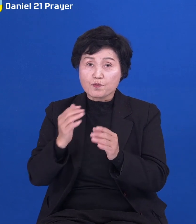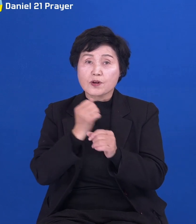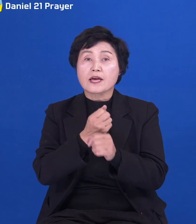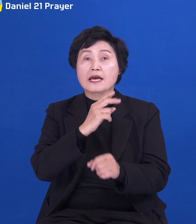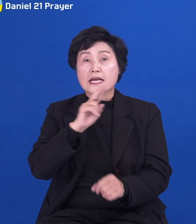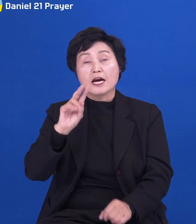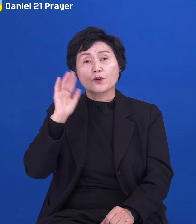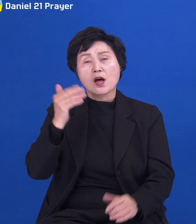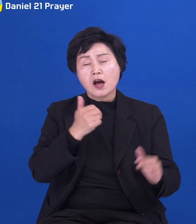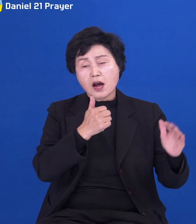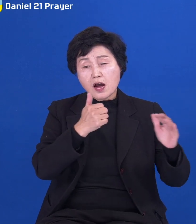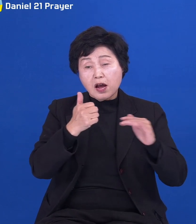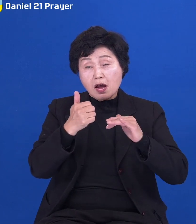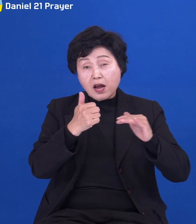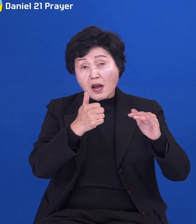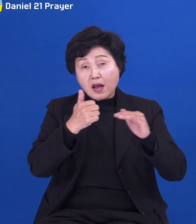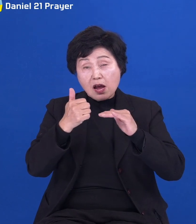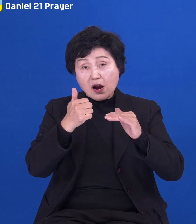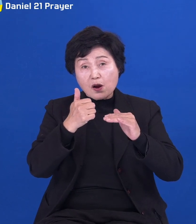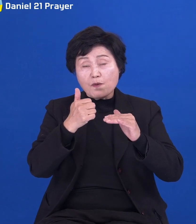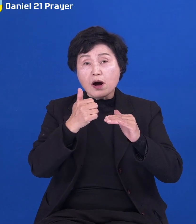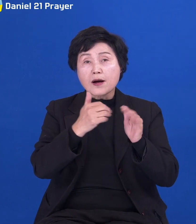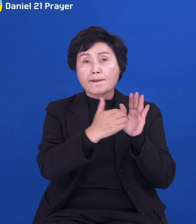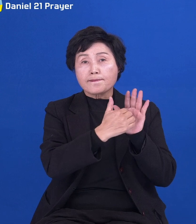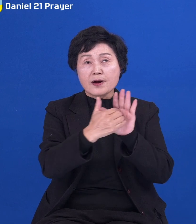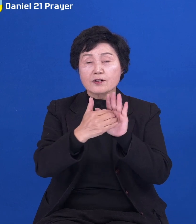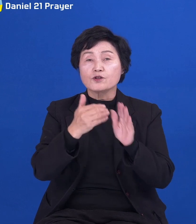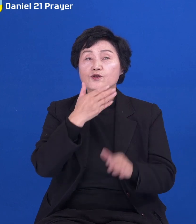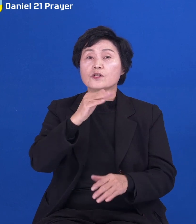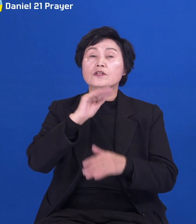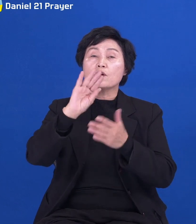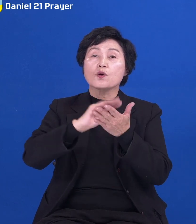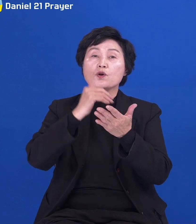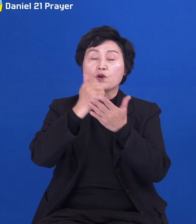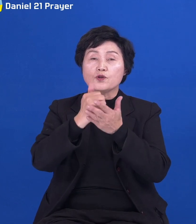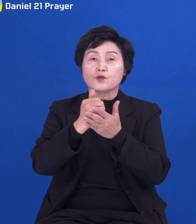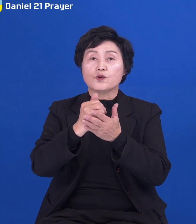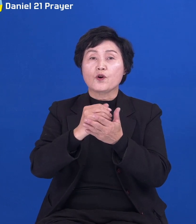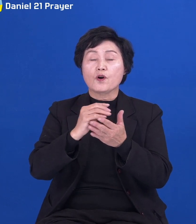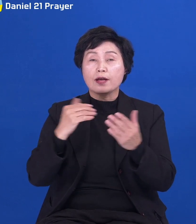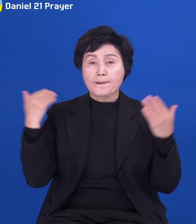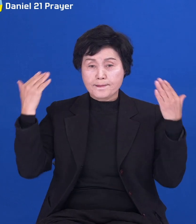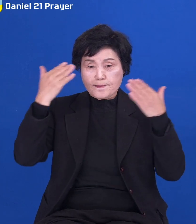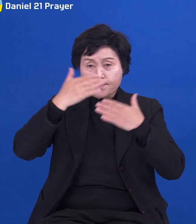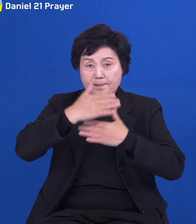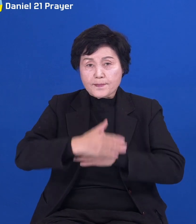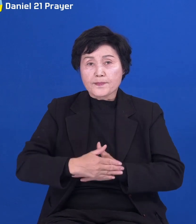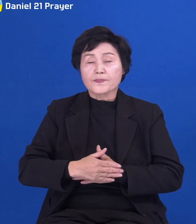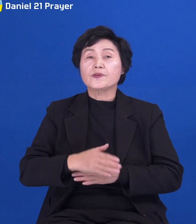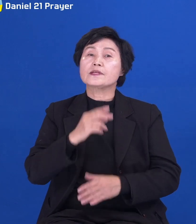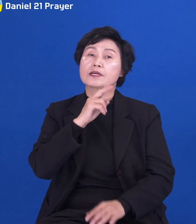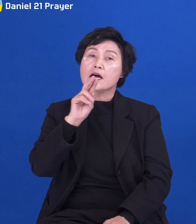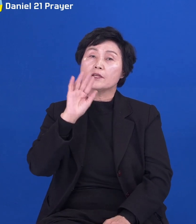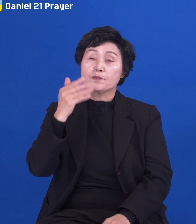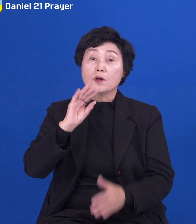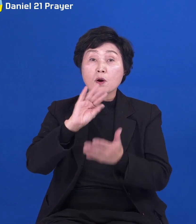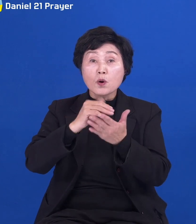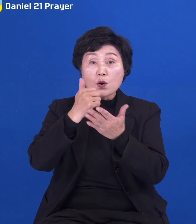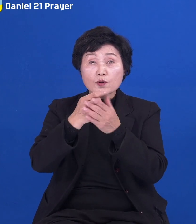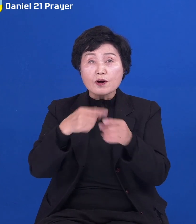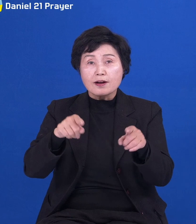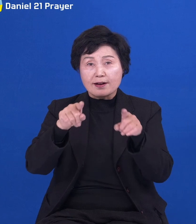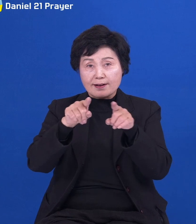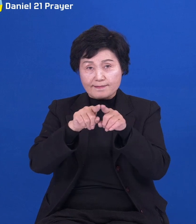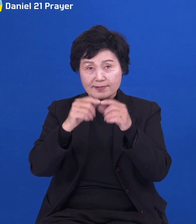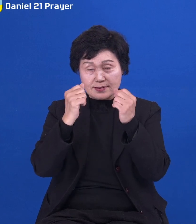해도 막아낼 수 있는 그리스도인의 전신갑주를 취해야 합니다. 주님께서 우리와 함께 하신다면 우리는 결코 못할